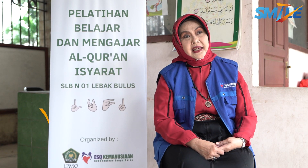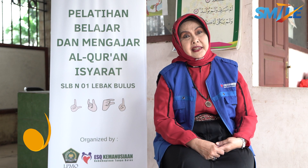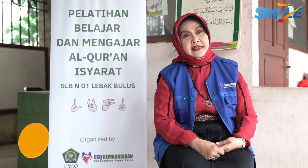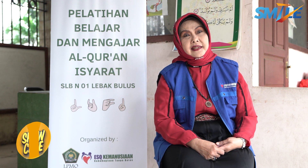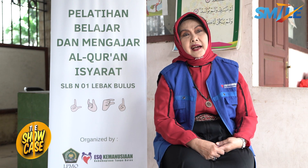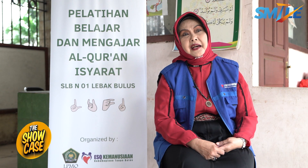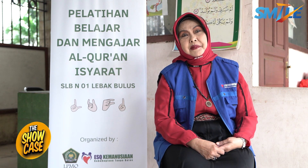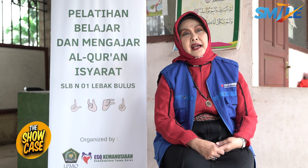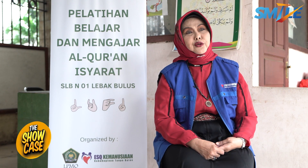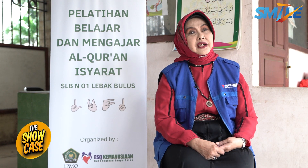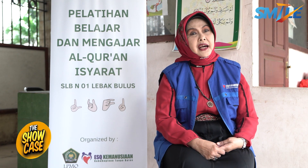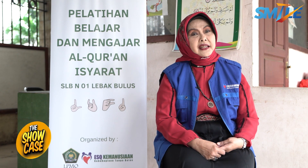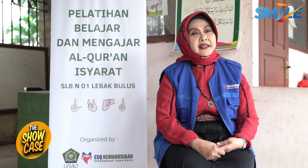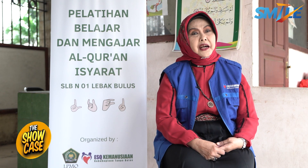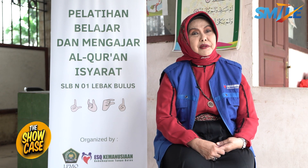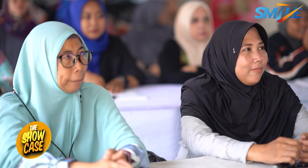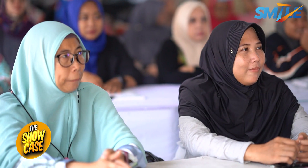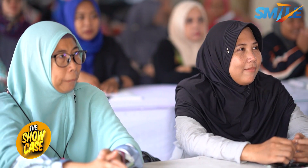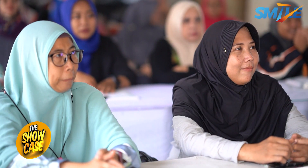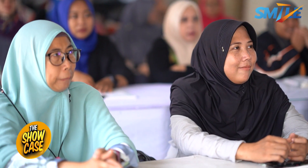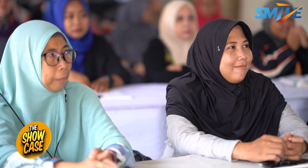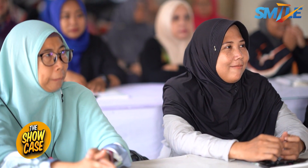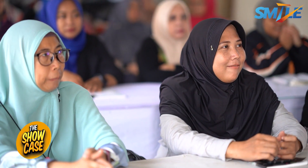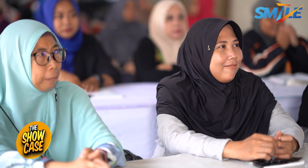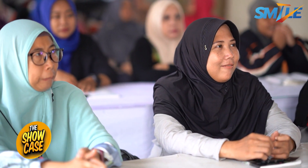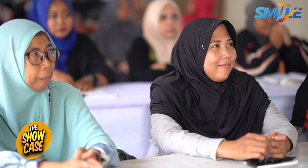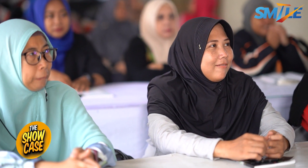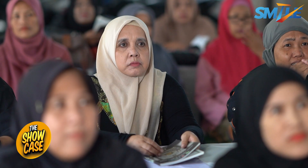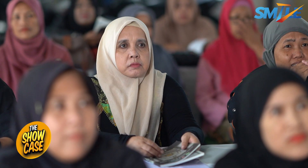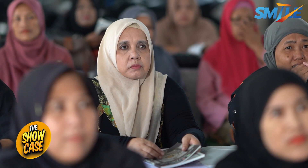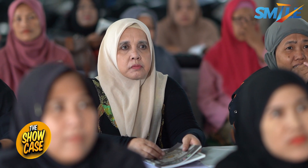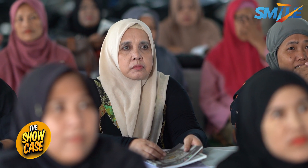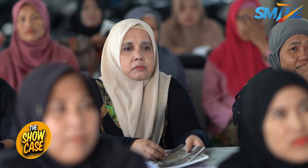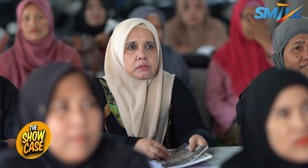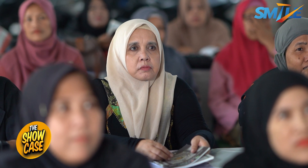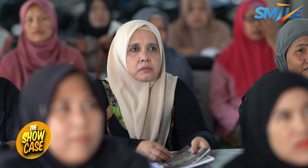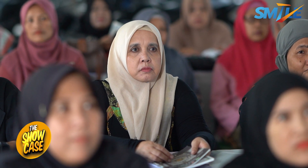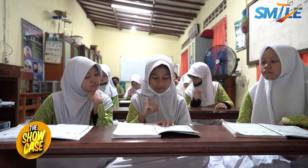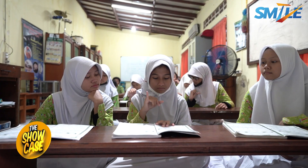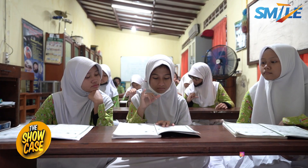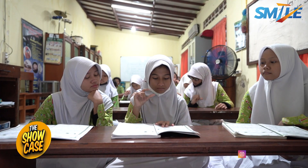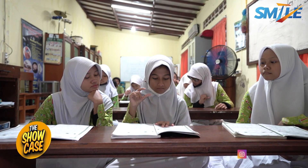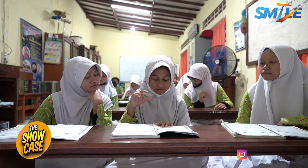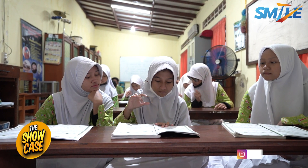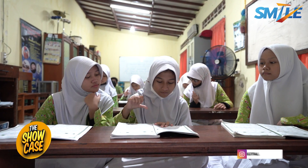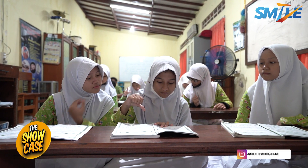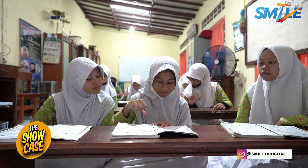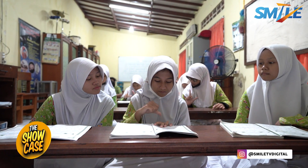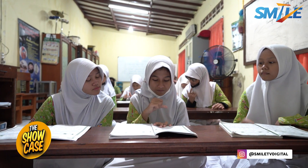ini sedang kami salurkan, sedang kami distribusikan di mana saja teman tuli berada. Ini tentu saja ada tujuan